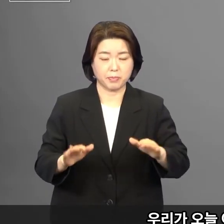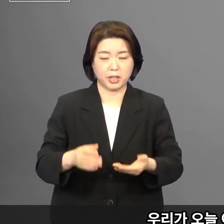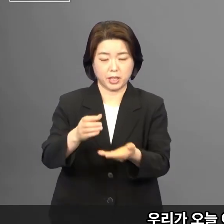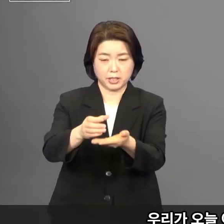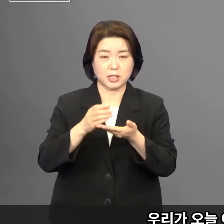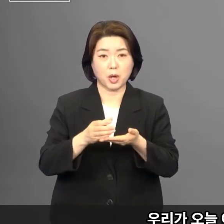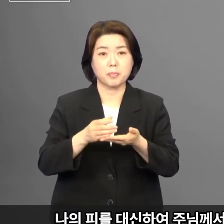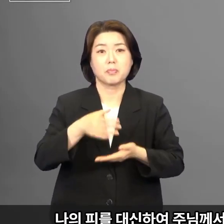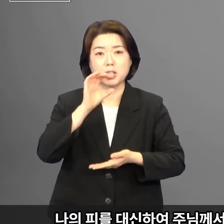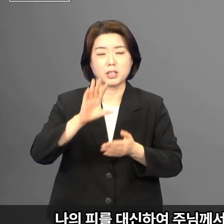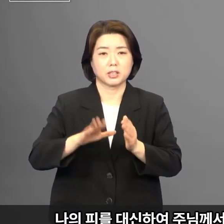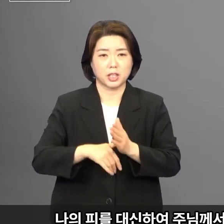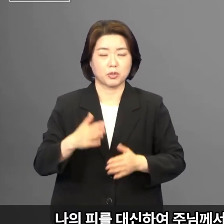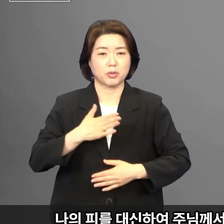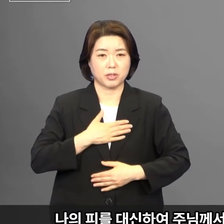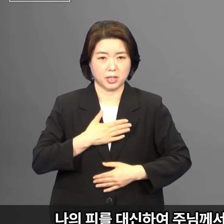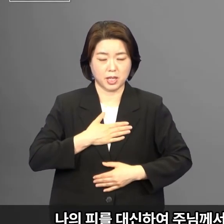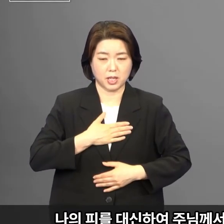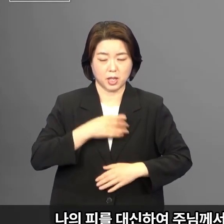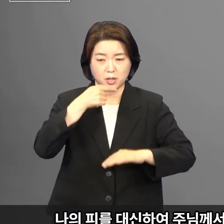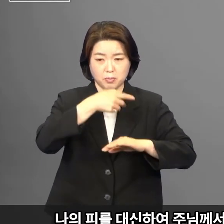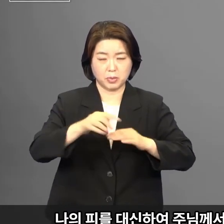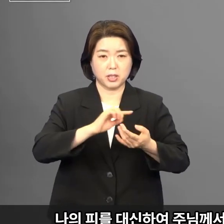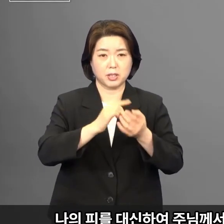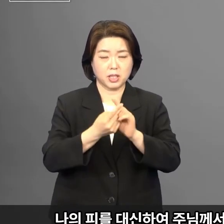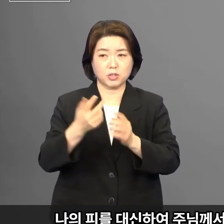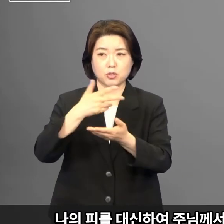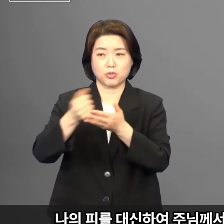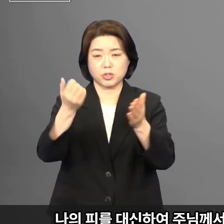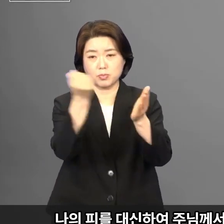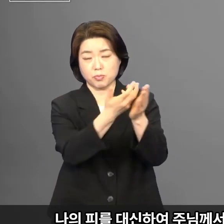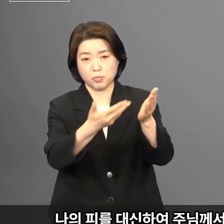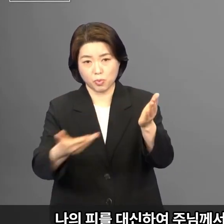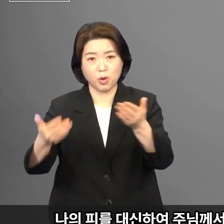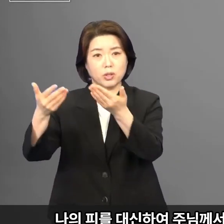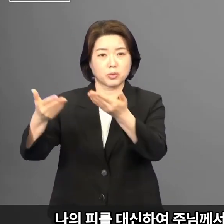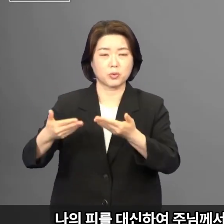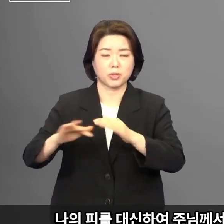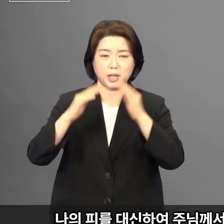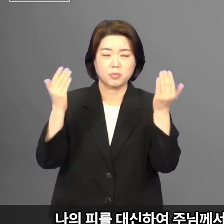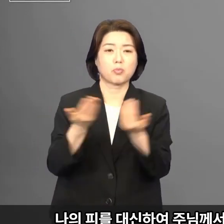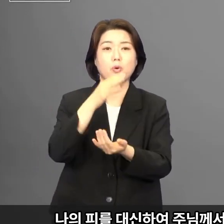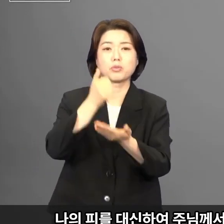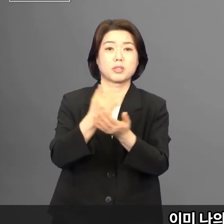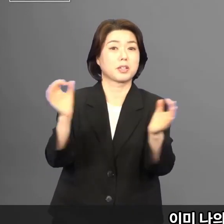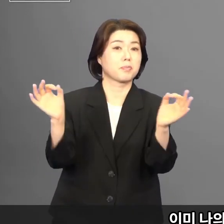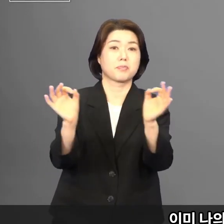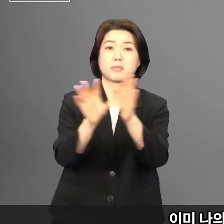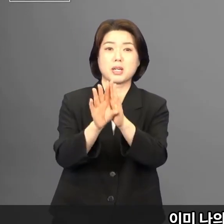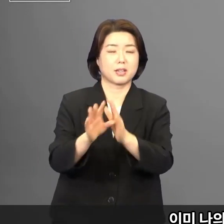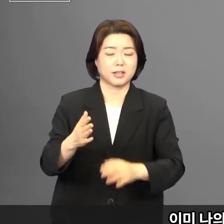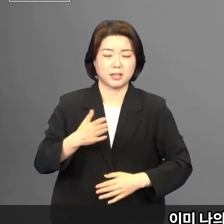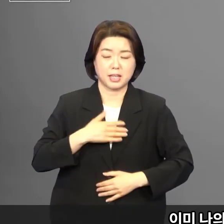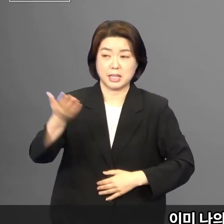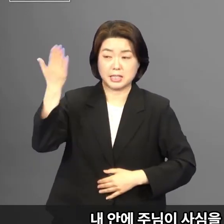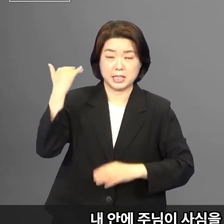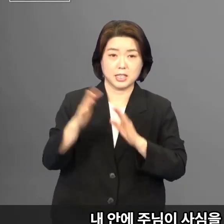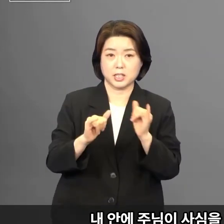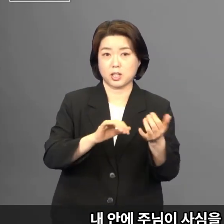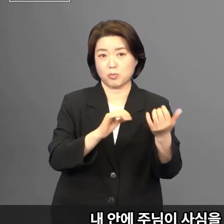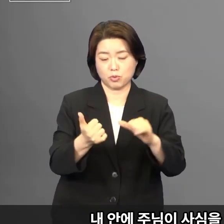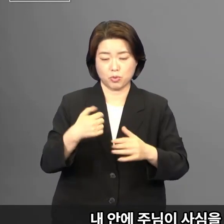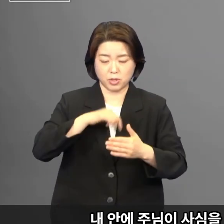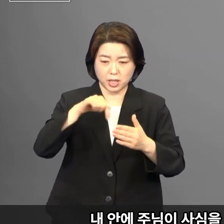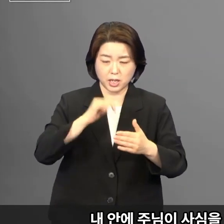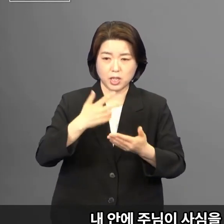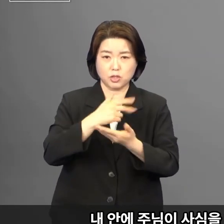받을 때에도 나의 피를 대신하여 주님께서 흘리심으로 나의 모든 죄가 사하고 이미 나의 옛사람은 죽고 내 안에